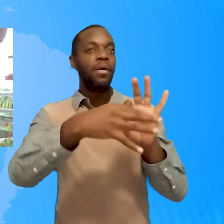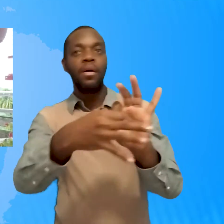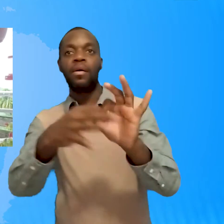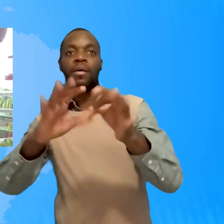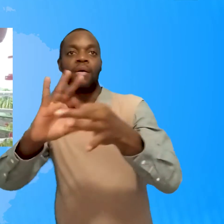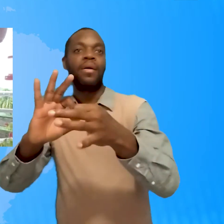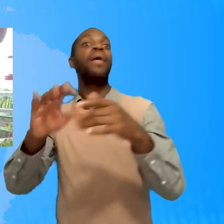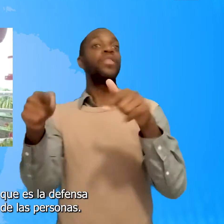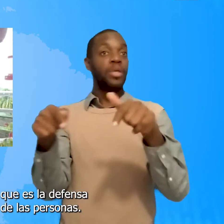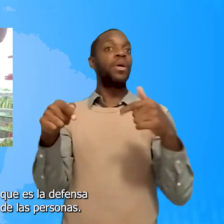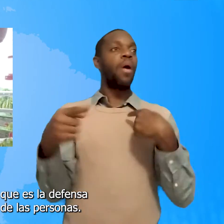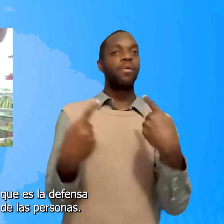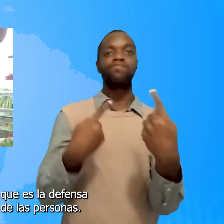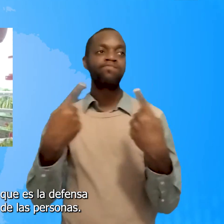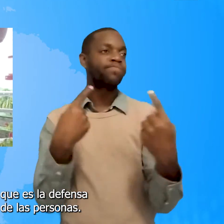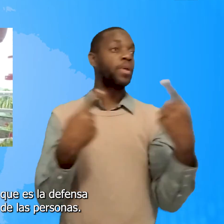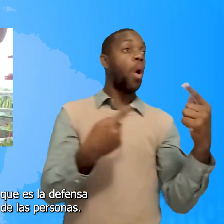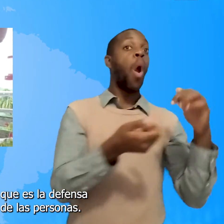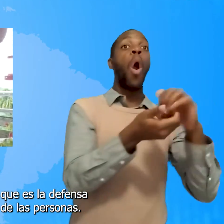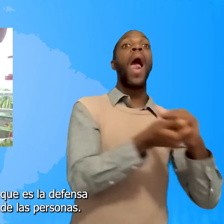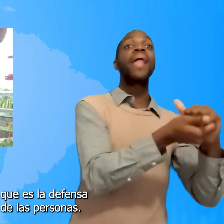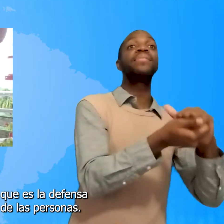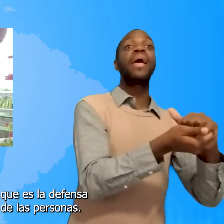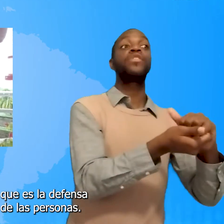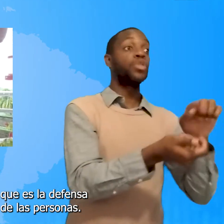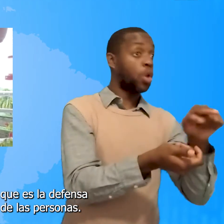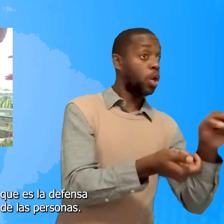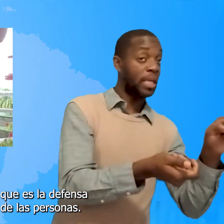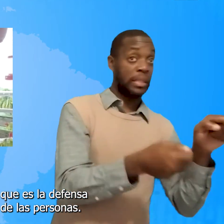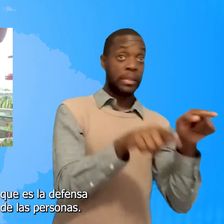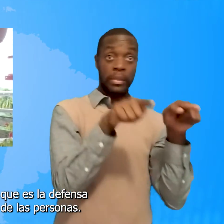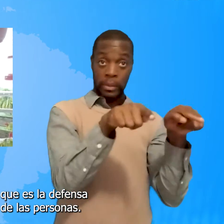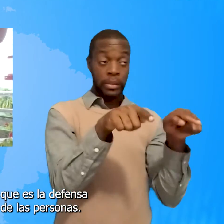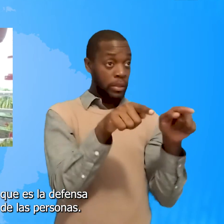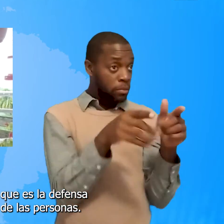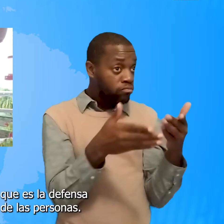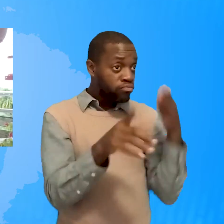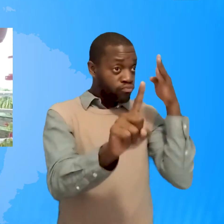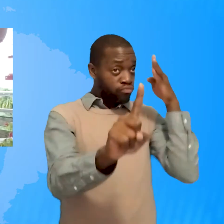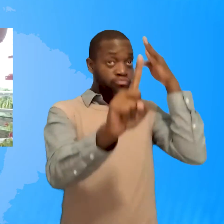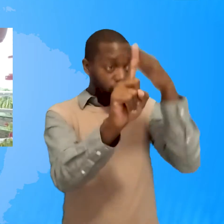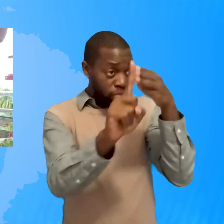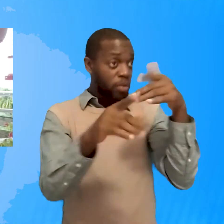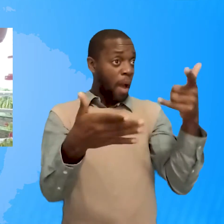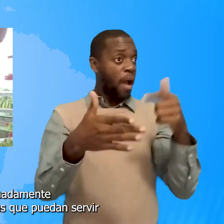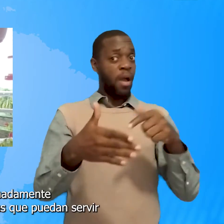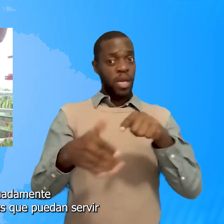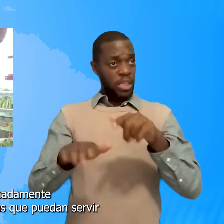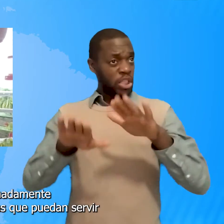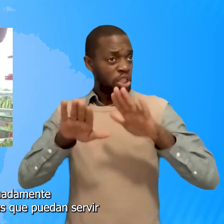trabajan el mismo objetivo, que es la defensa de los derechos de las personas.